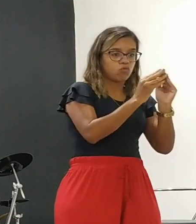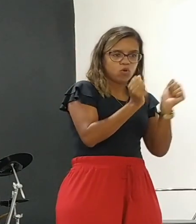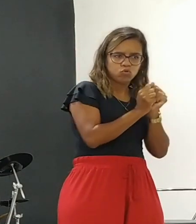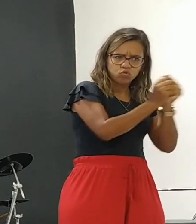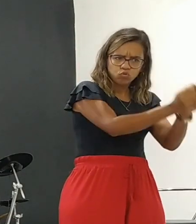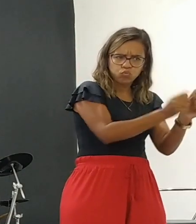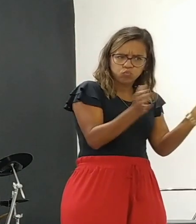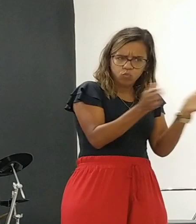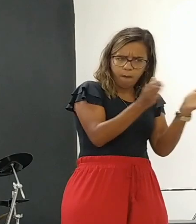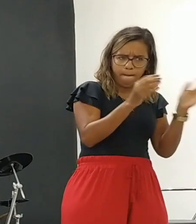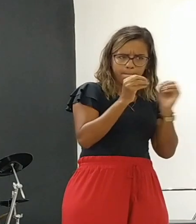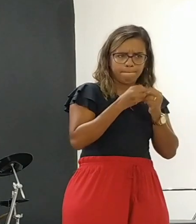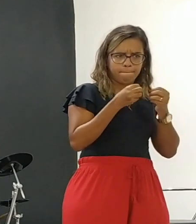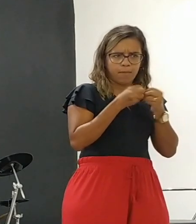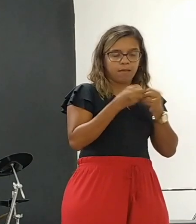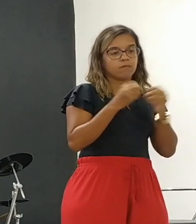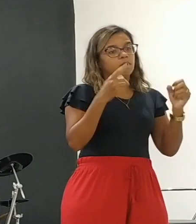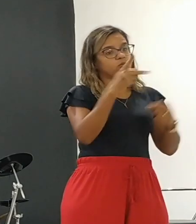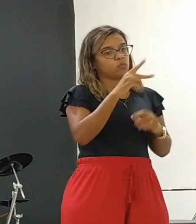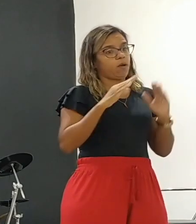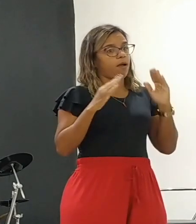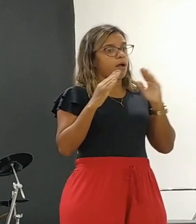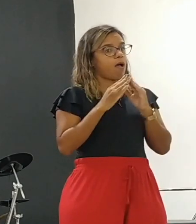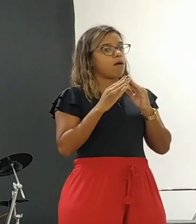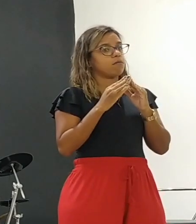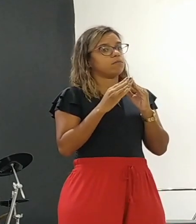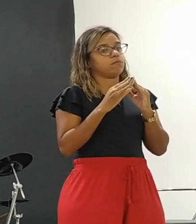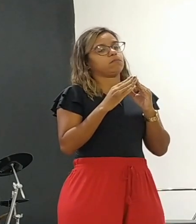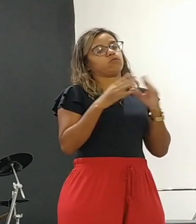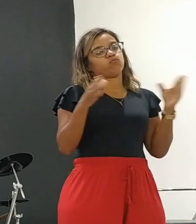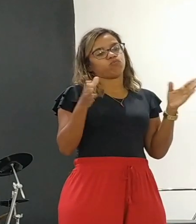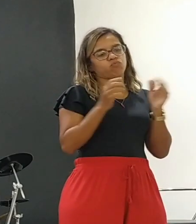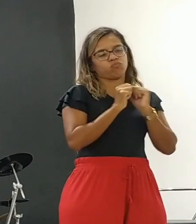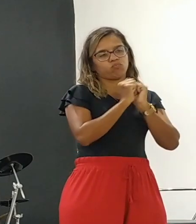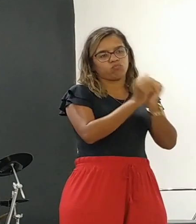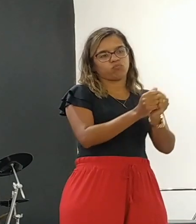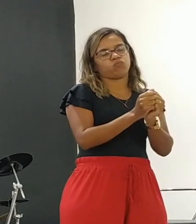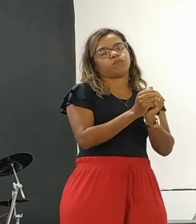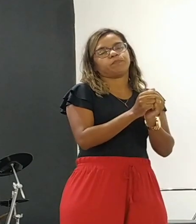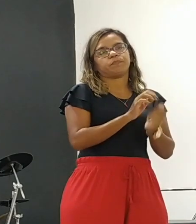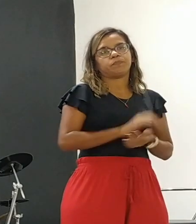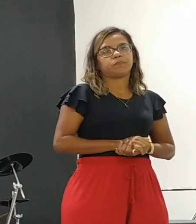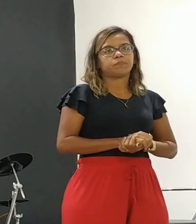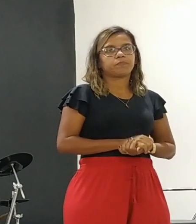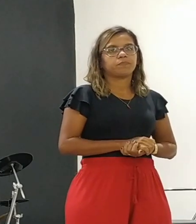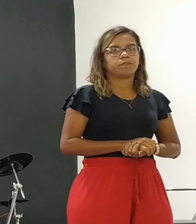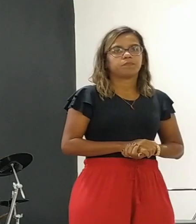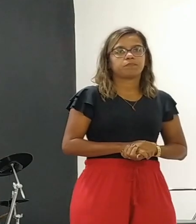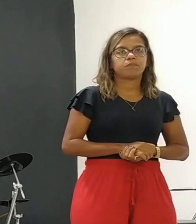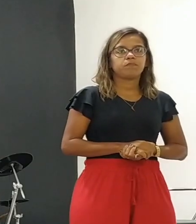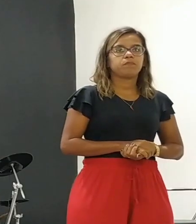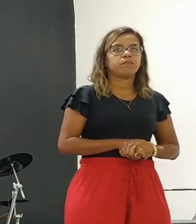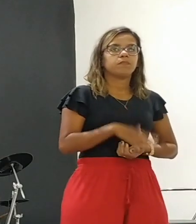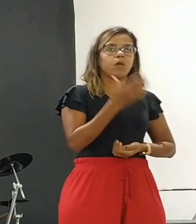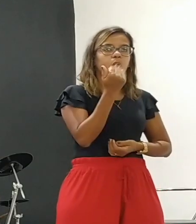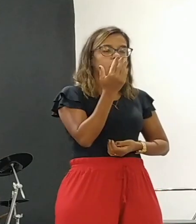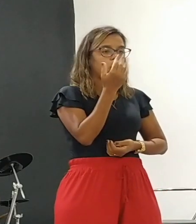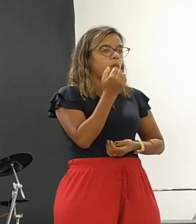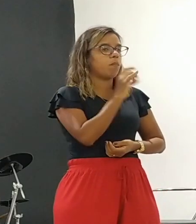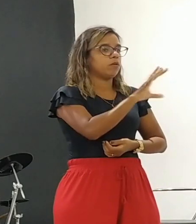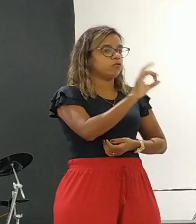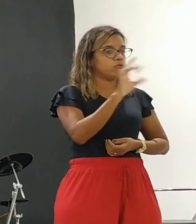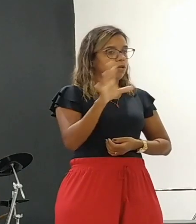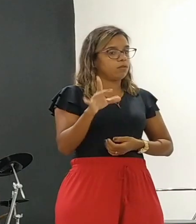vizinho, perto de sua casa, conforme o número de almas e conforme o comer de cada